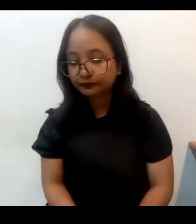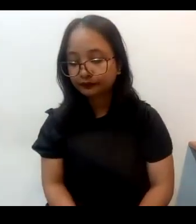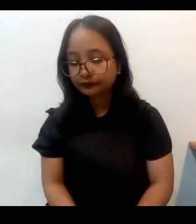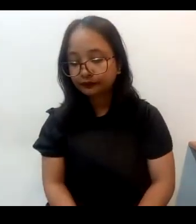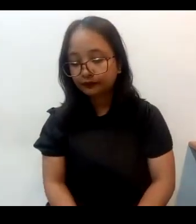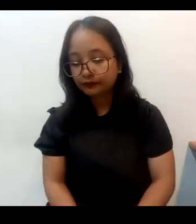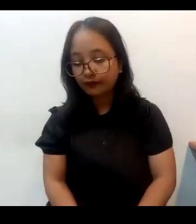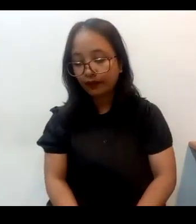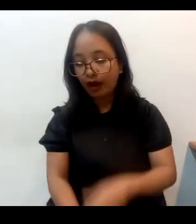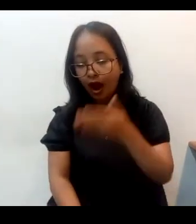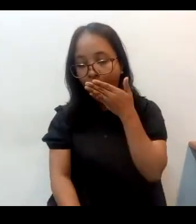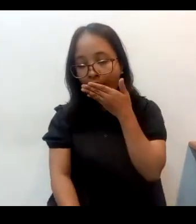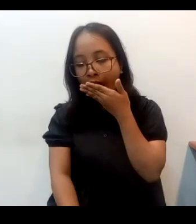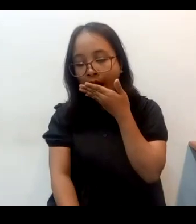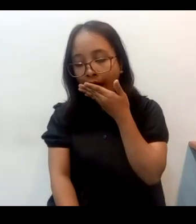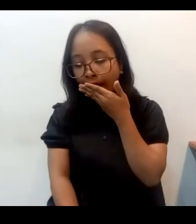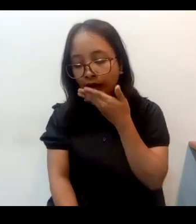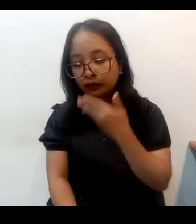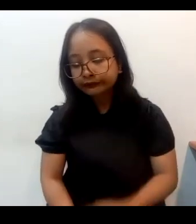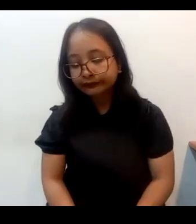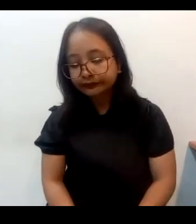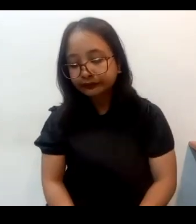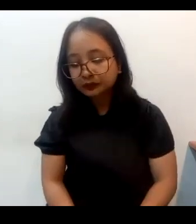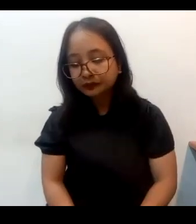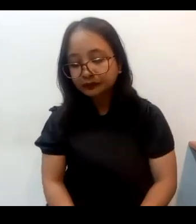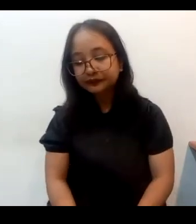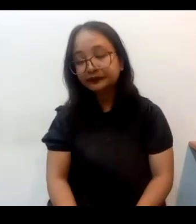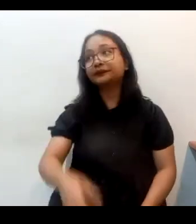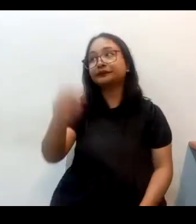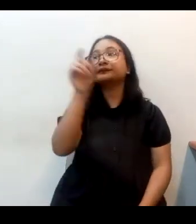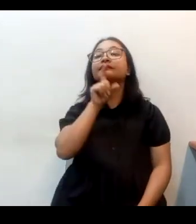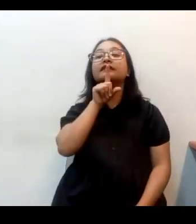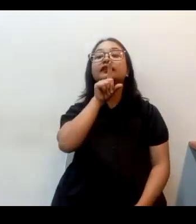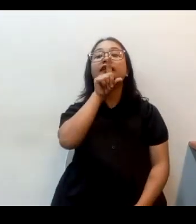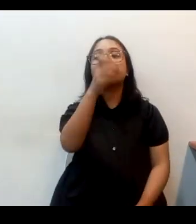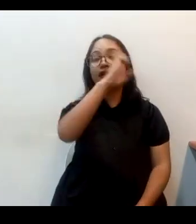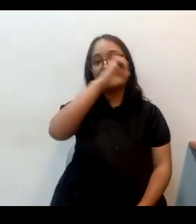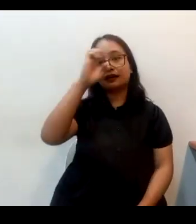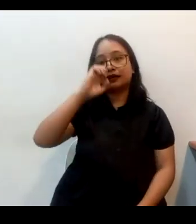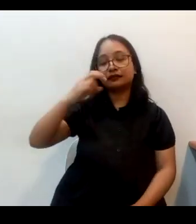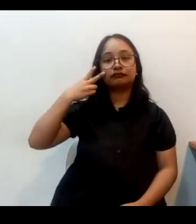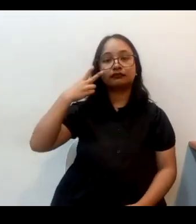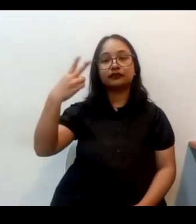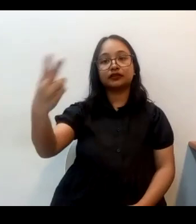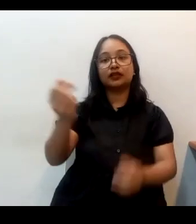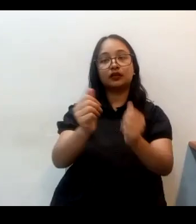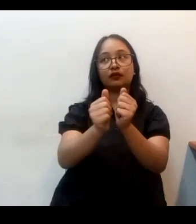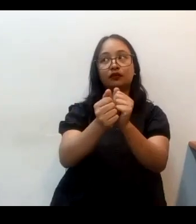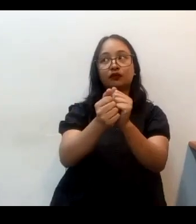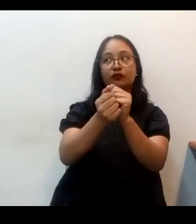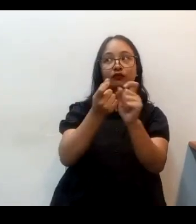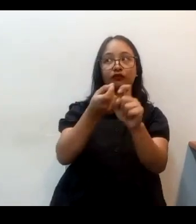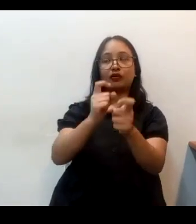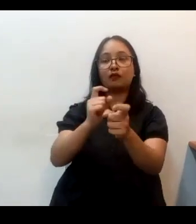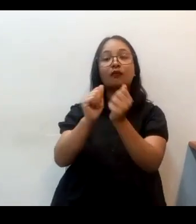malayo'y nakikita ito ng kanyang mga mata. Yes. Each eyes, the eyes of eagle observe from afar. Kaya yung mata po